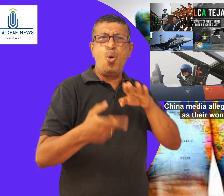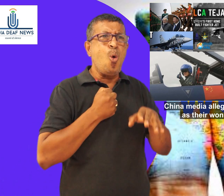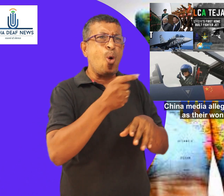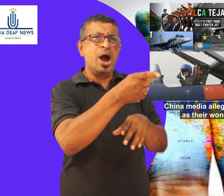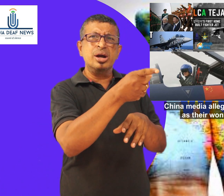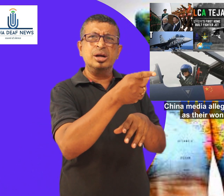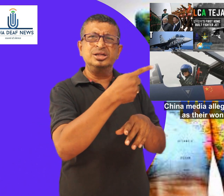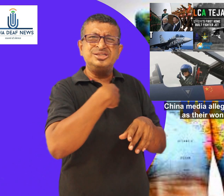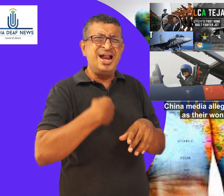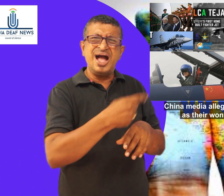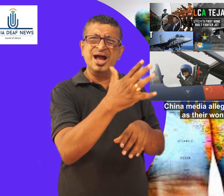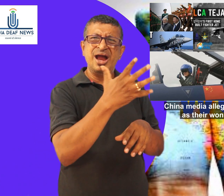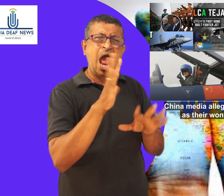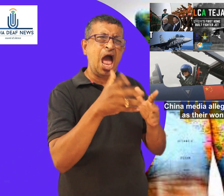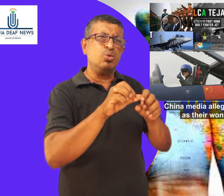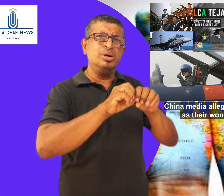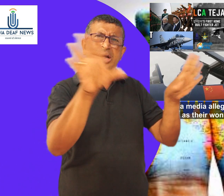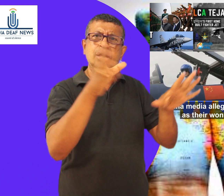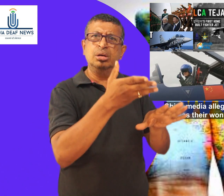कोई को